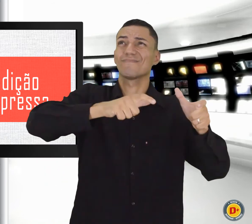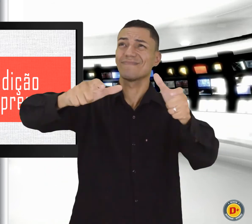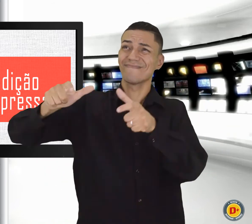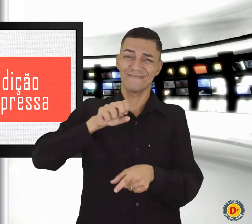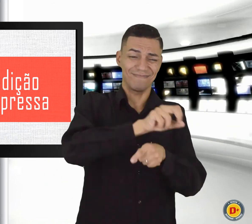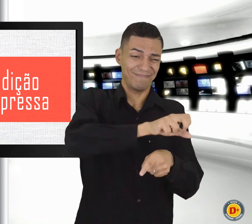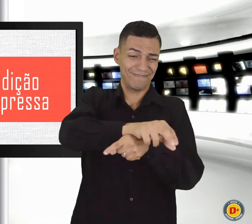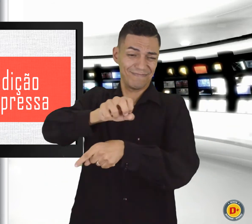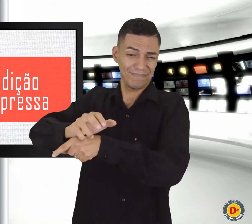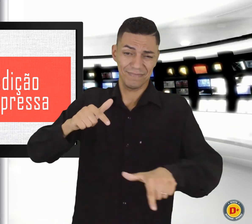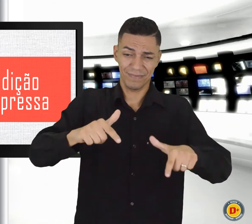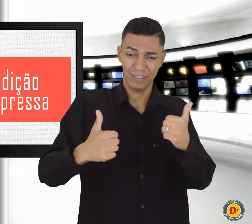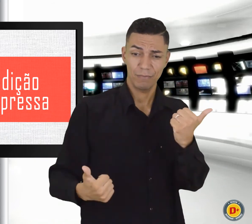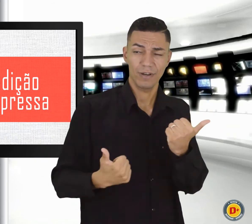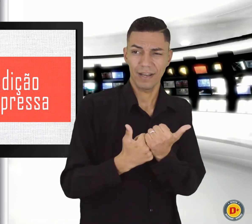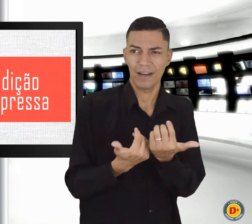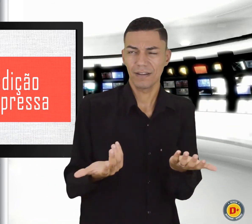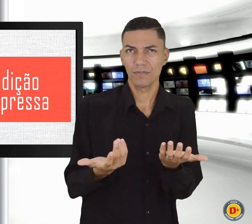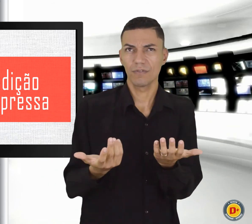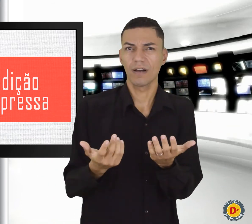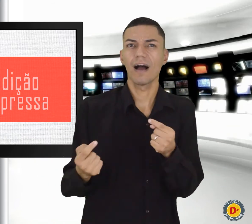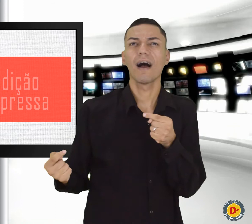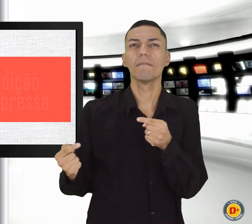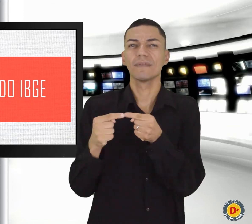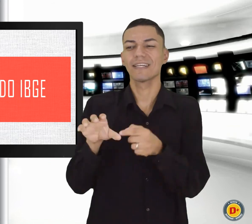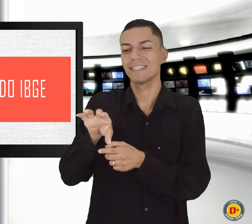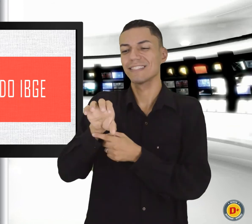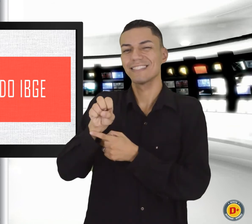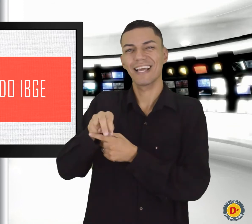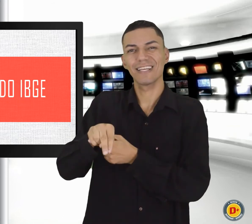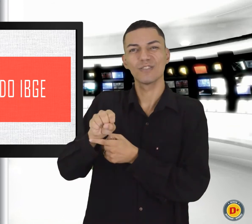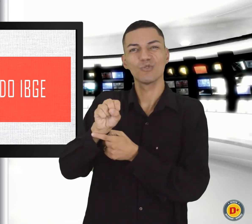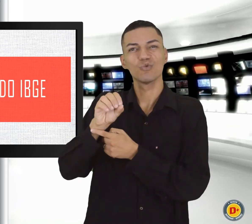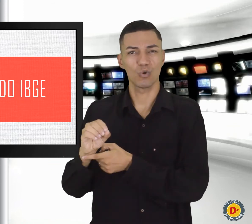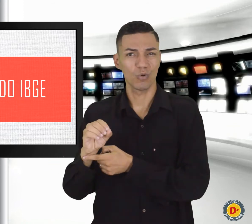IBGE. Cerca de 18 milhões de pessoas com deficiência